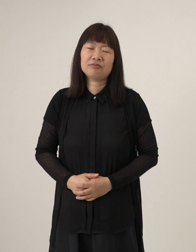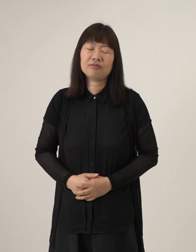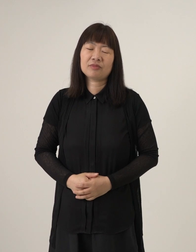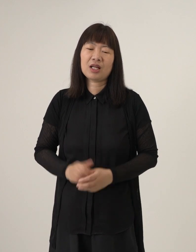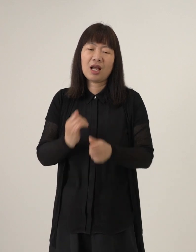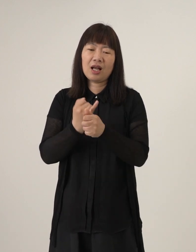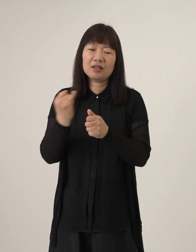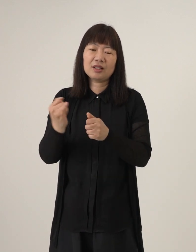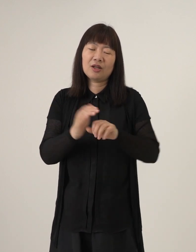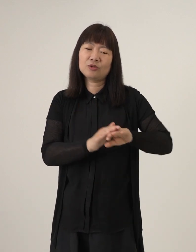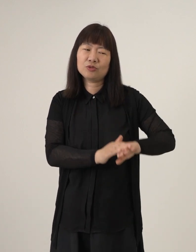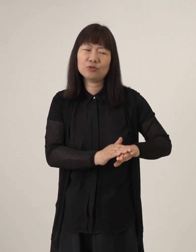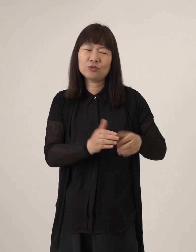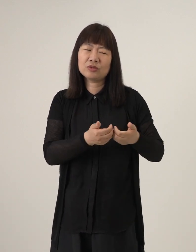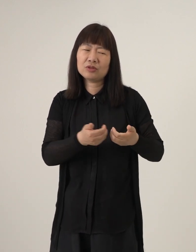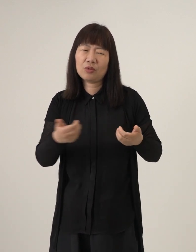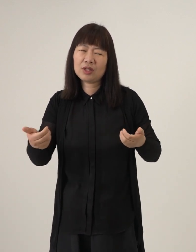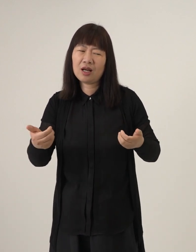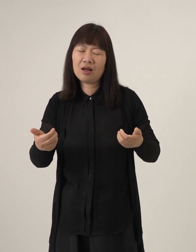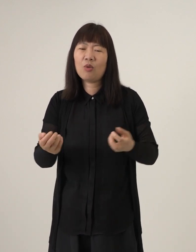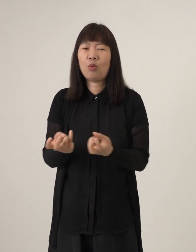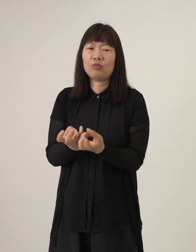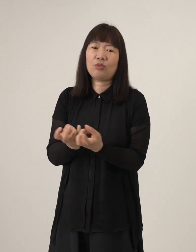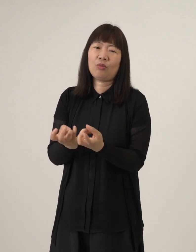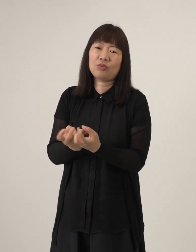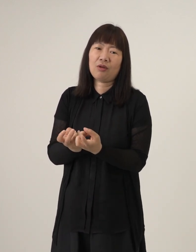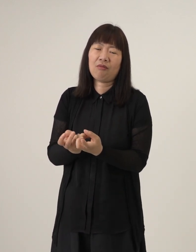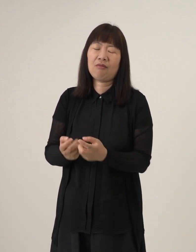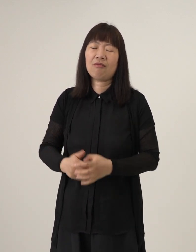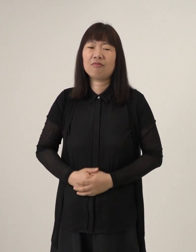아내를 두고라도 떠나야 되나요? 어떻게 해야 되나요?